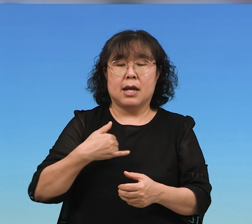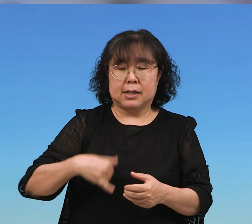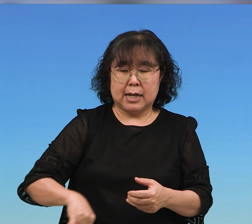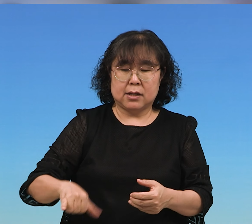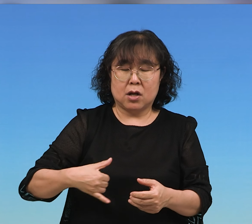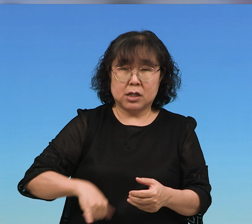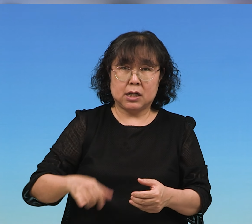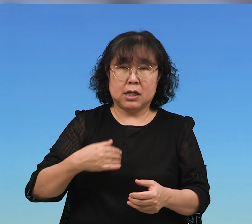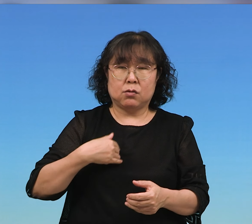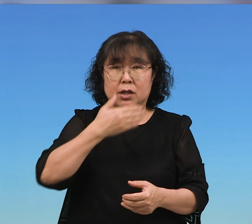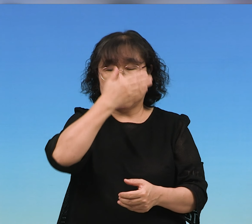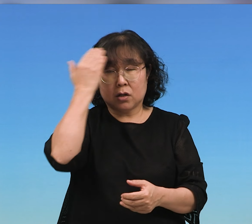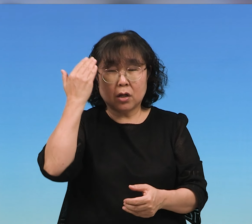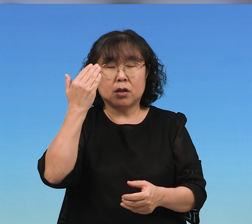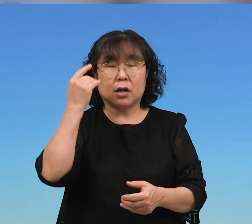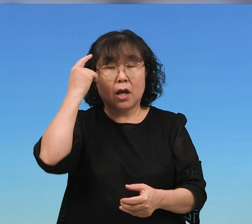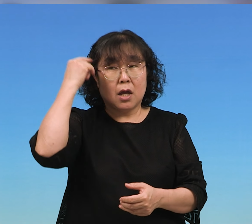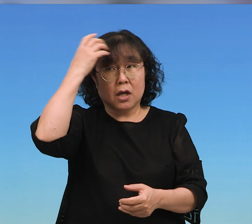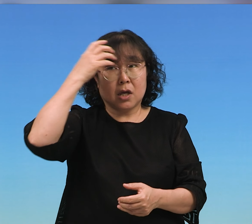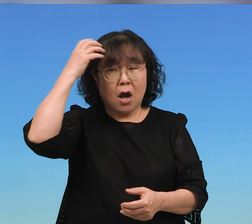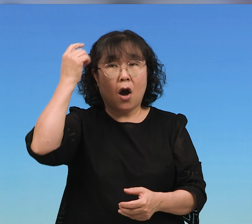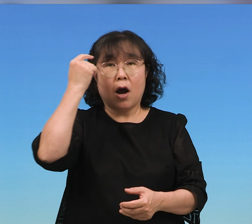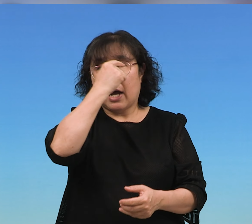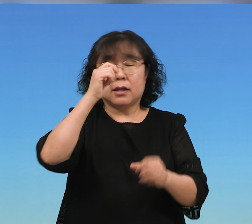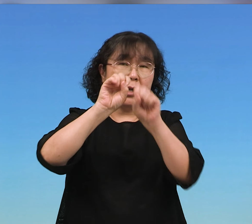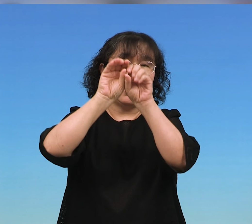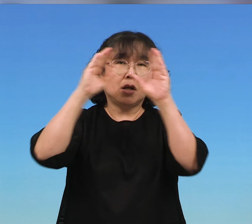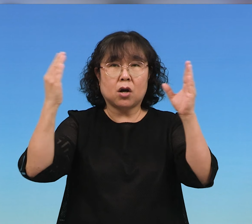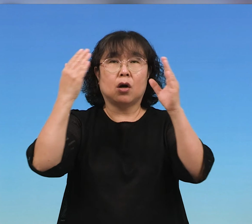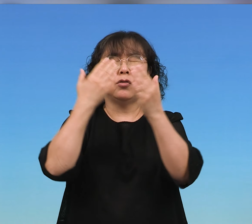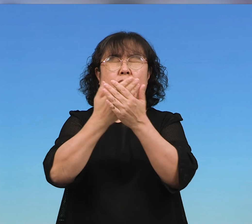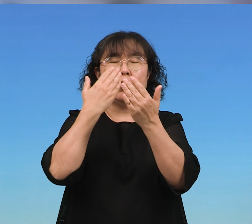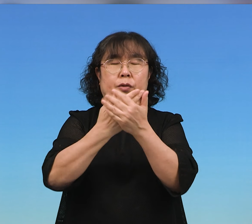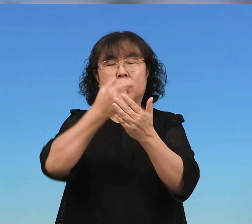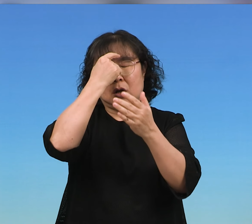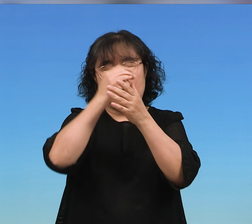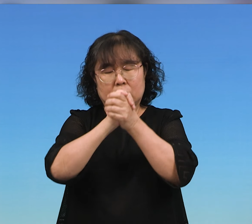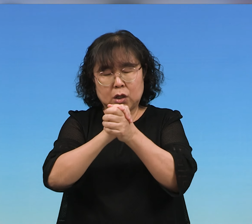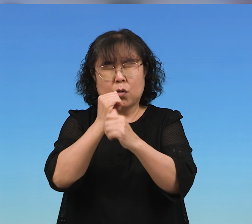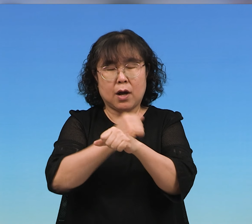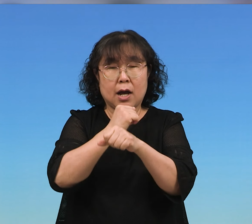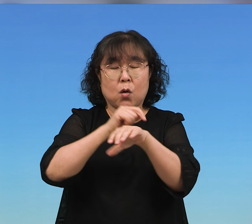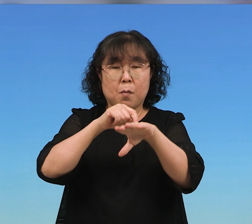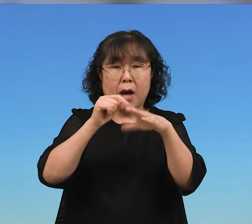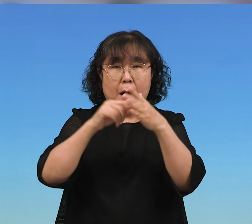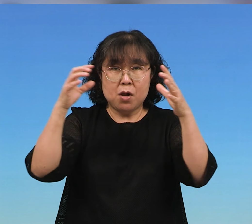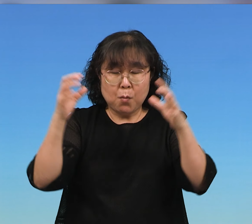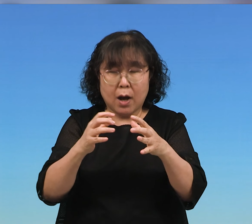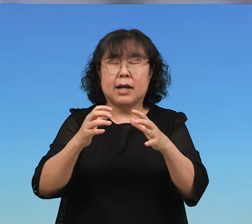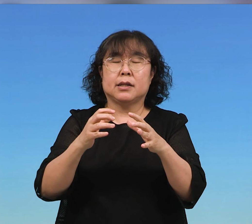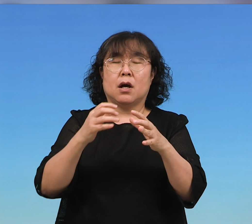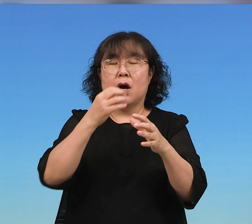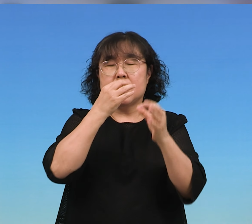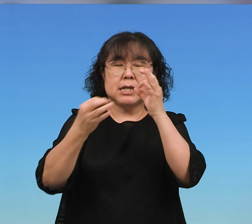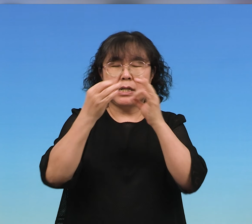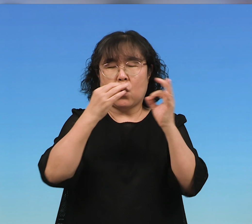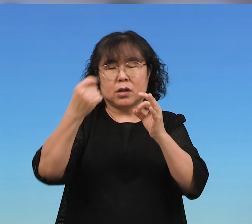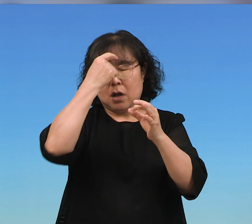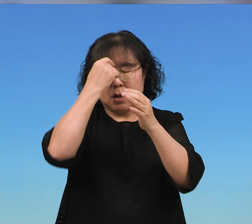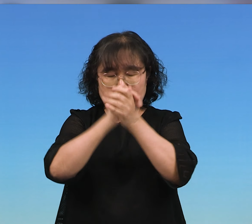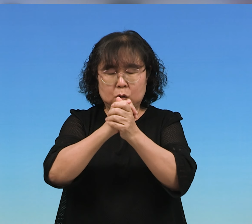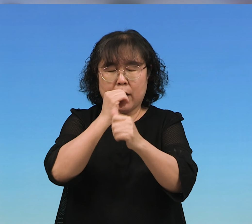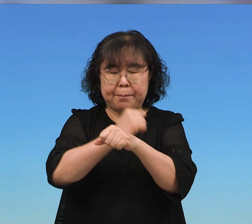우리 아들이 우리 딸이 우리 청년들이 영안을 열게 하여 주옵소서. 오늘 이 두 가지를 가지고 전심을 다하여